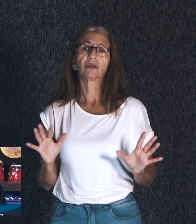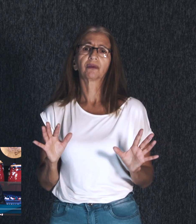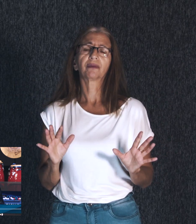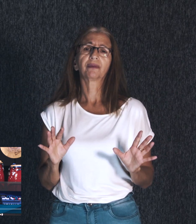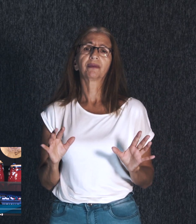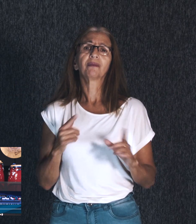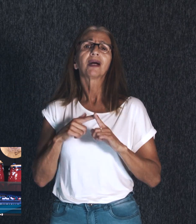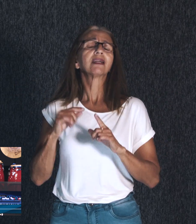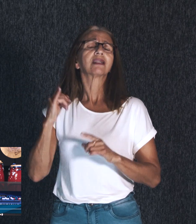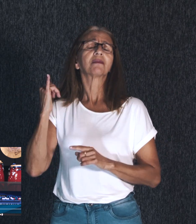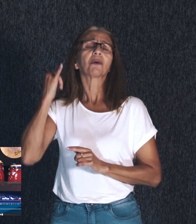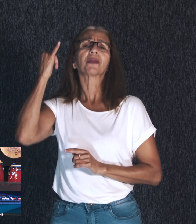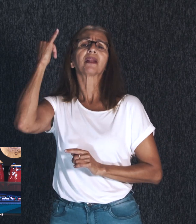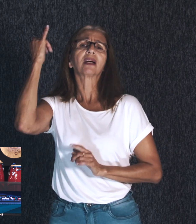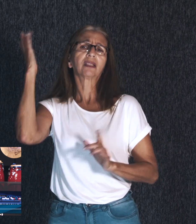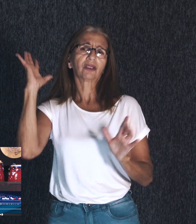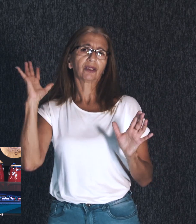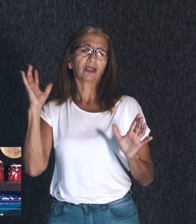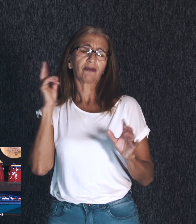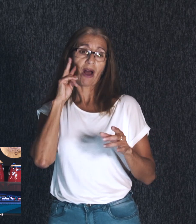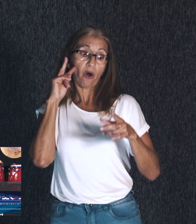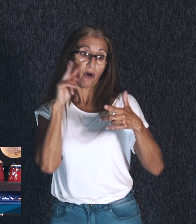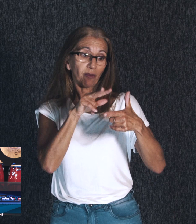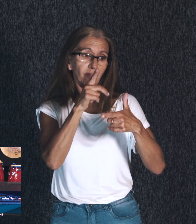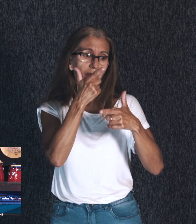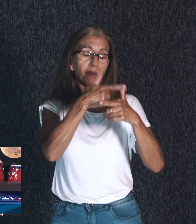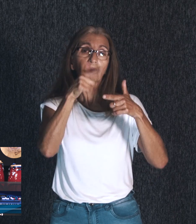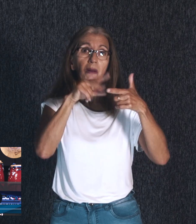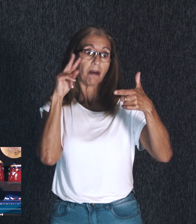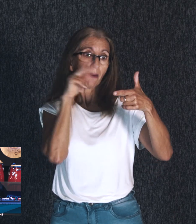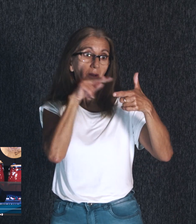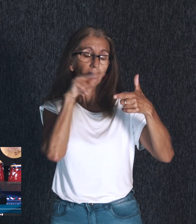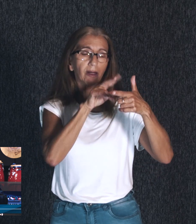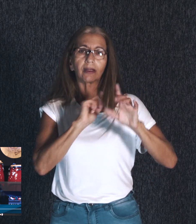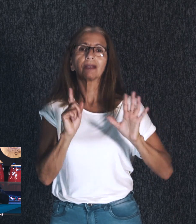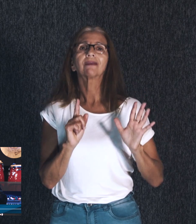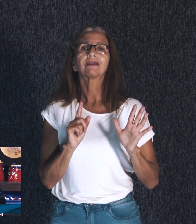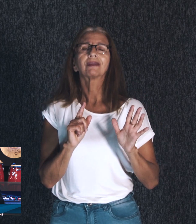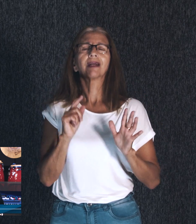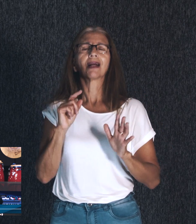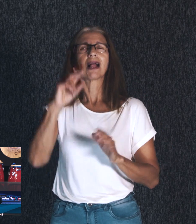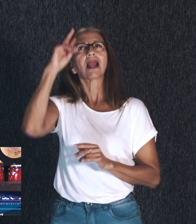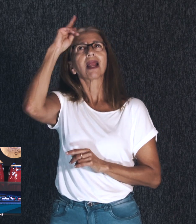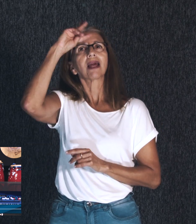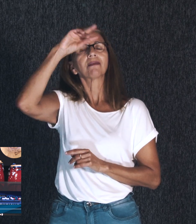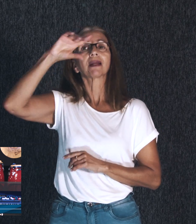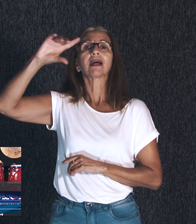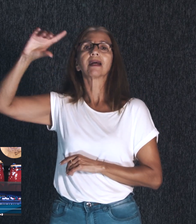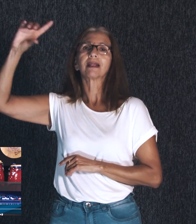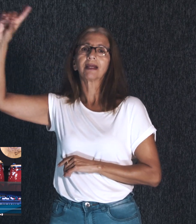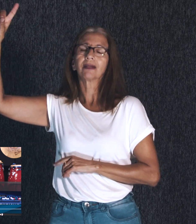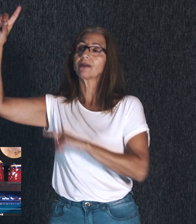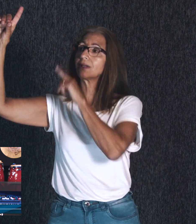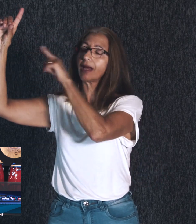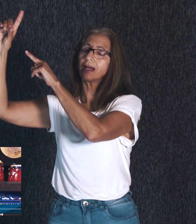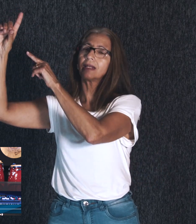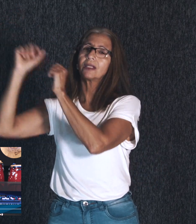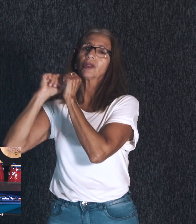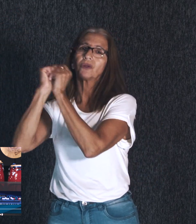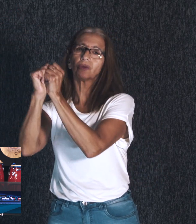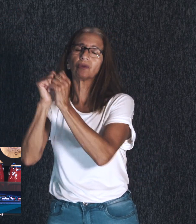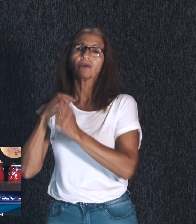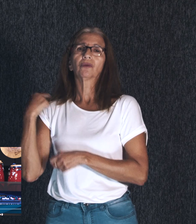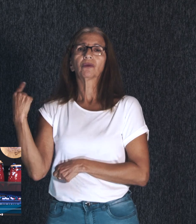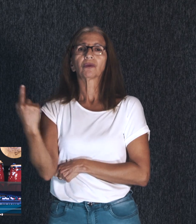enfrentar. Não importa as circunstâncias que nós teremos que vivenciar. Deus estará ao nosso lado porque Ele prometeu, sendo o nosso